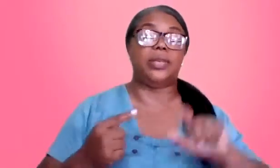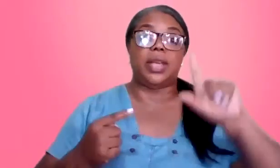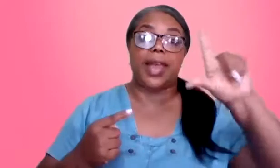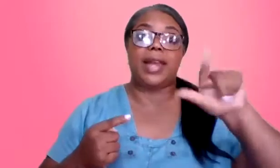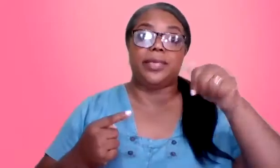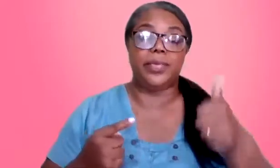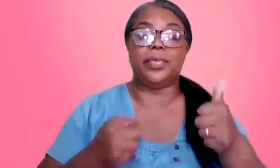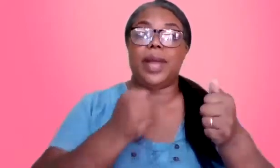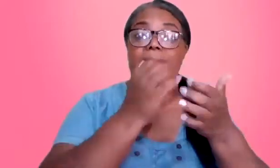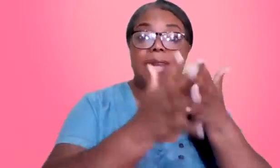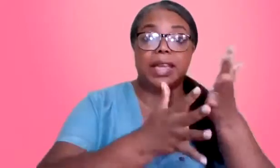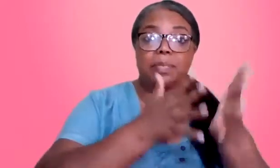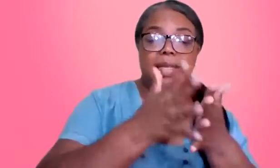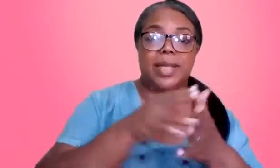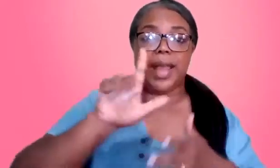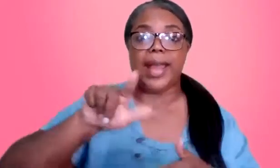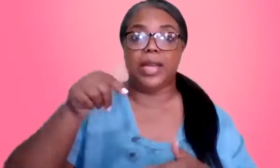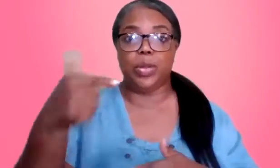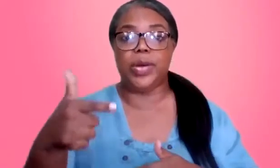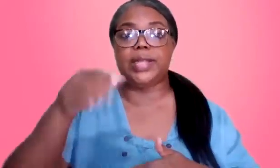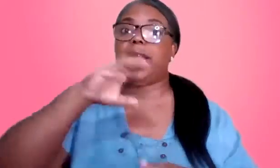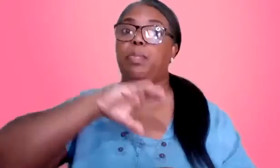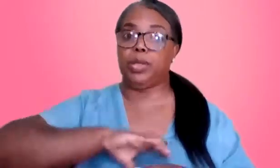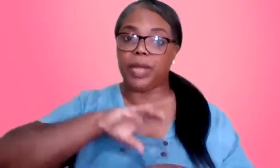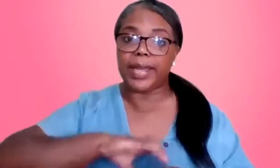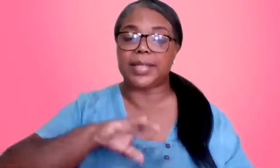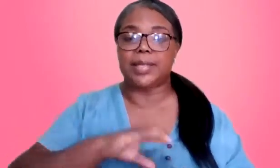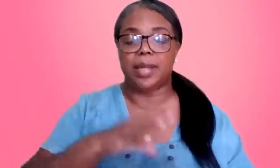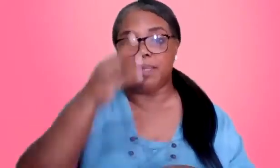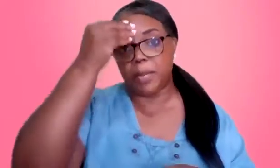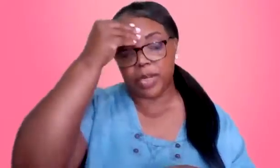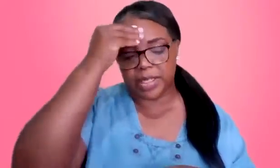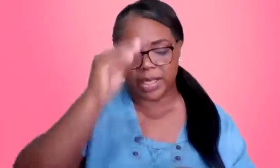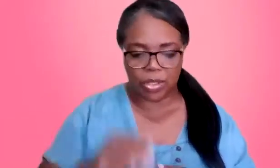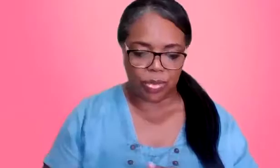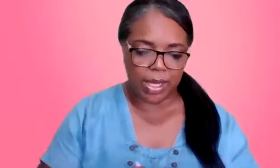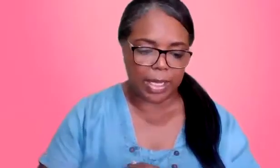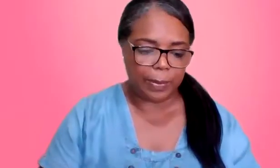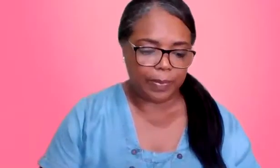que L1 é Libras, L2 é português. Memoriza isso daí,